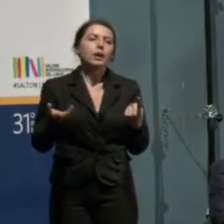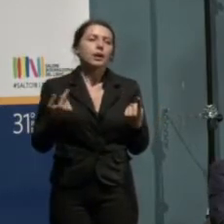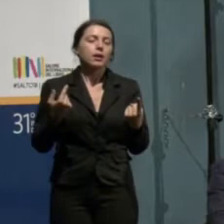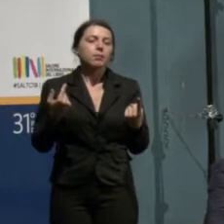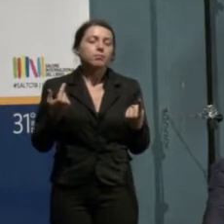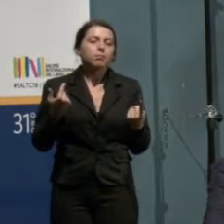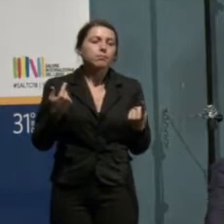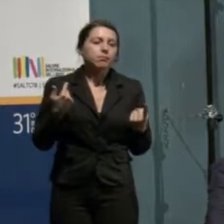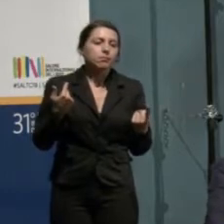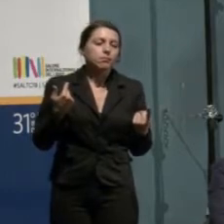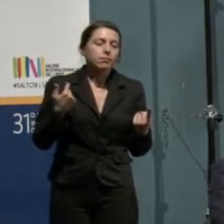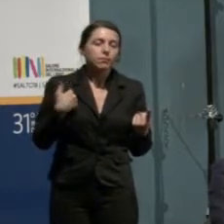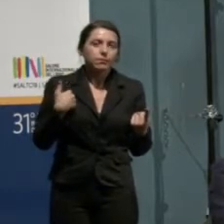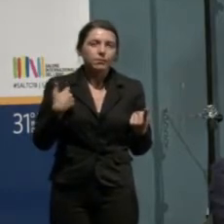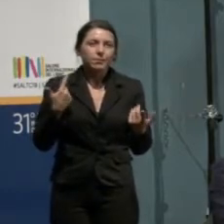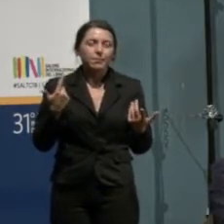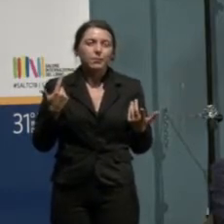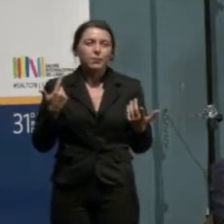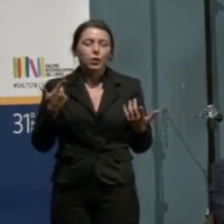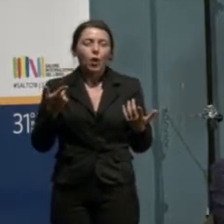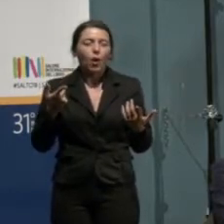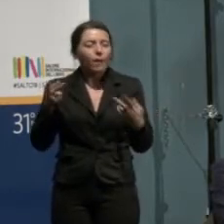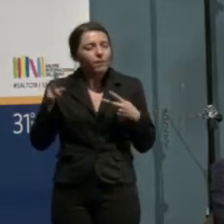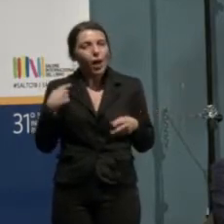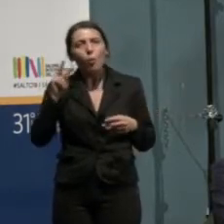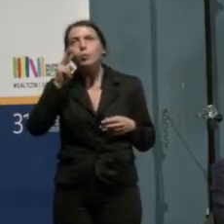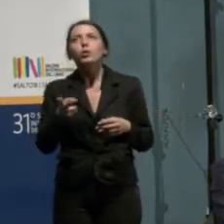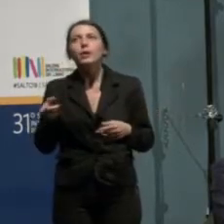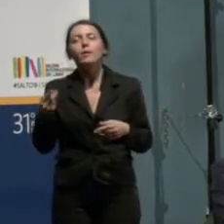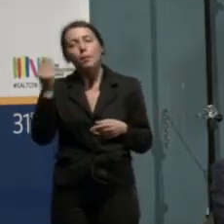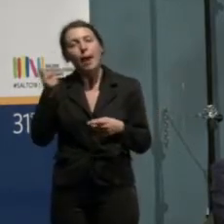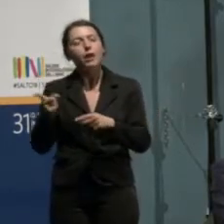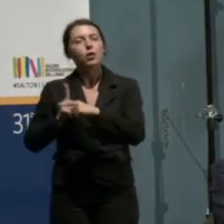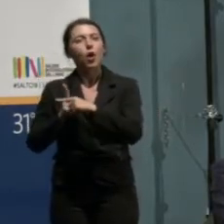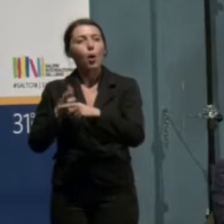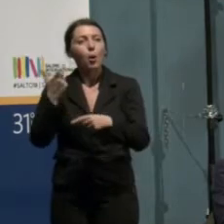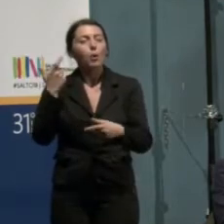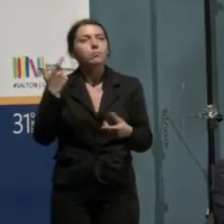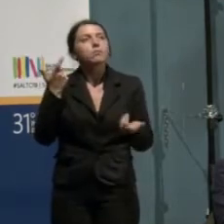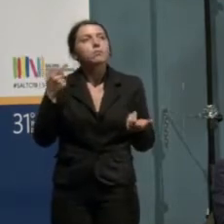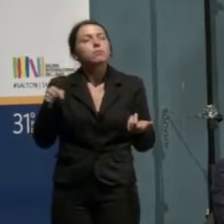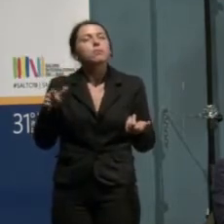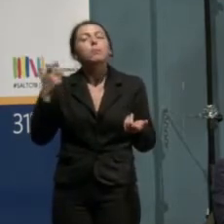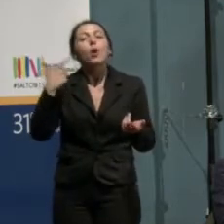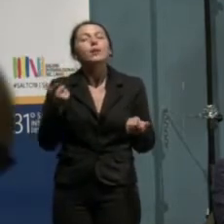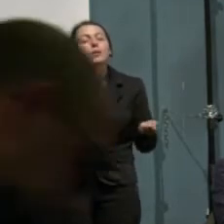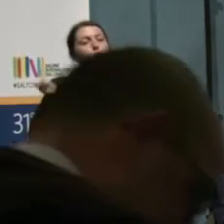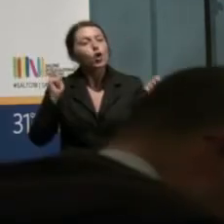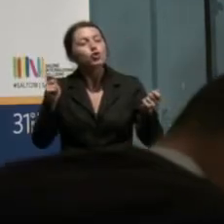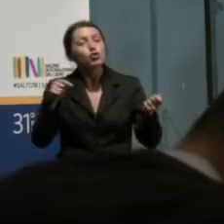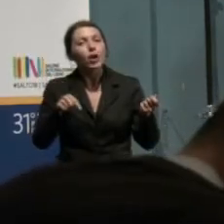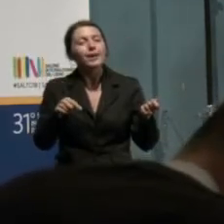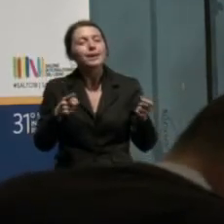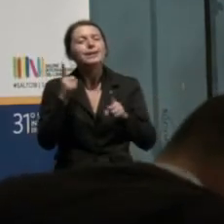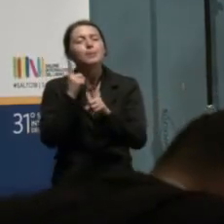capisco torture un esempio virtuoso in questo momento il nostro paese sta offrendo il giornalismo deve devono essere